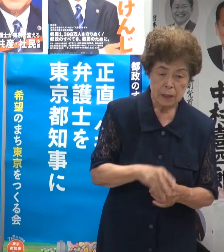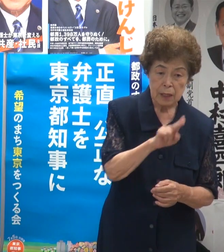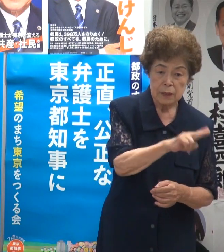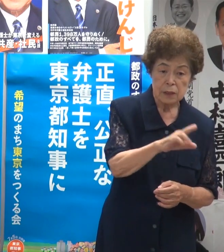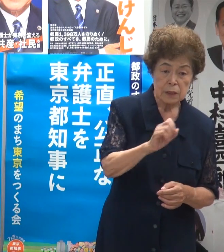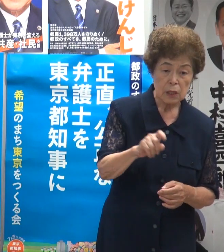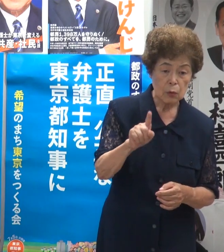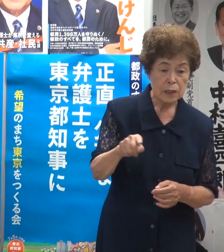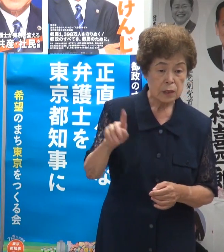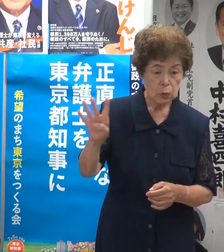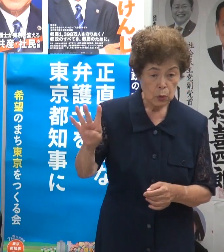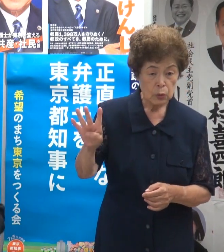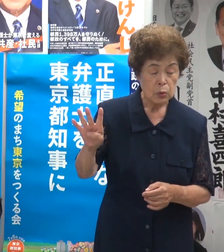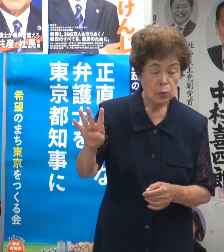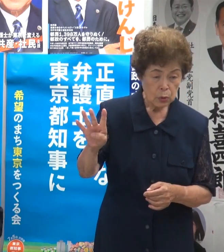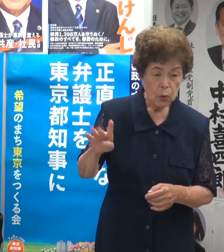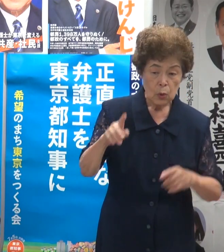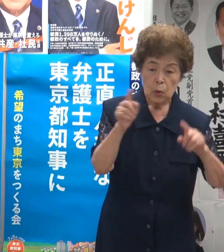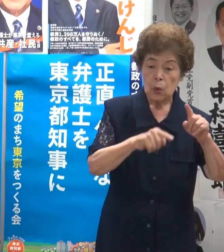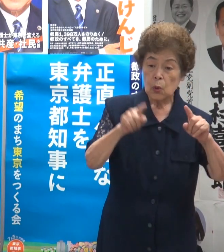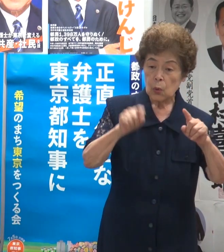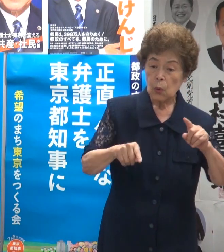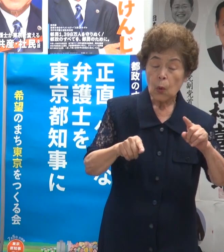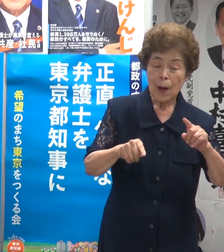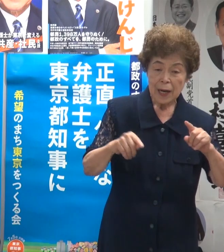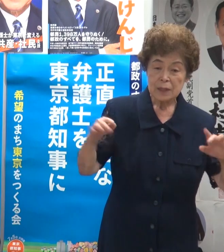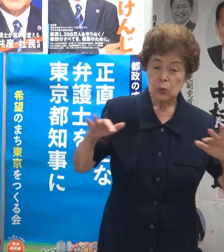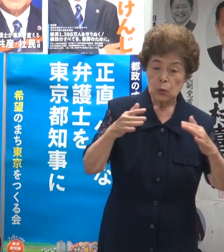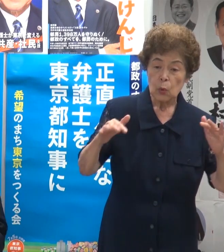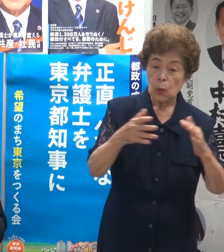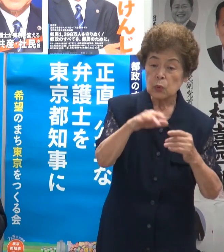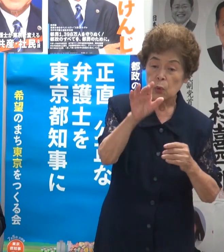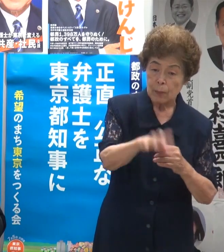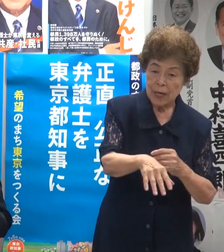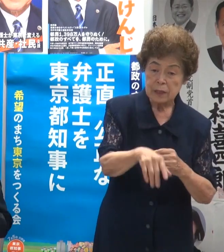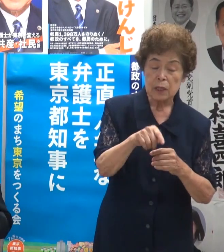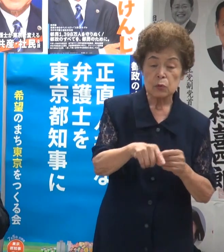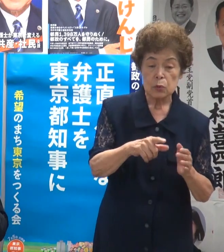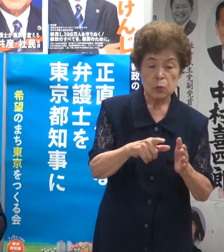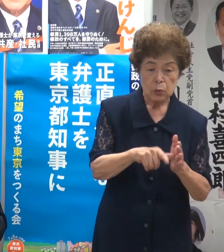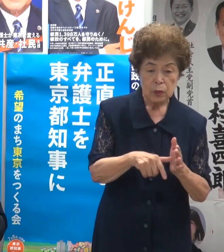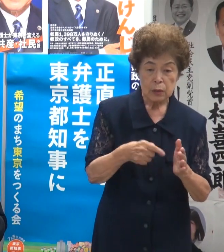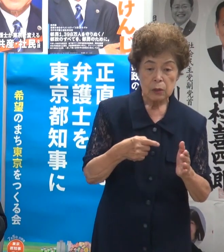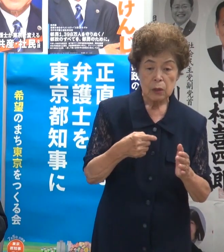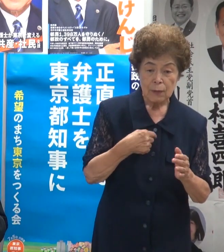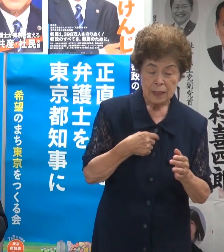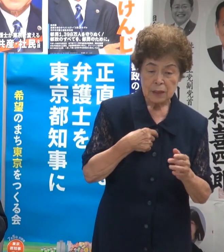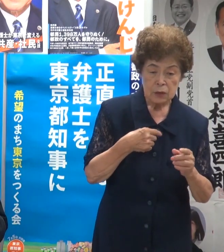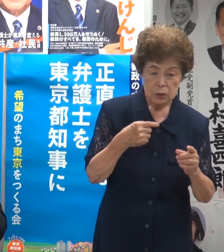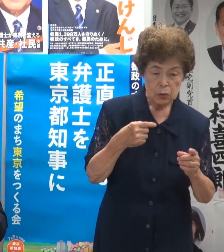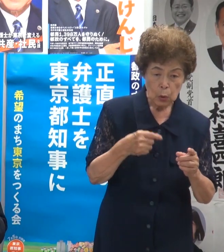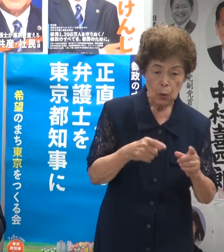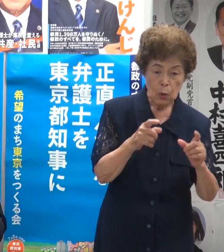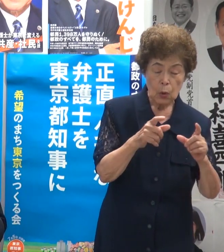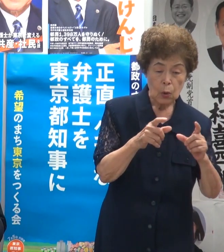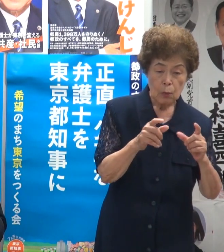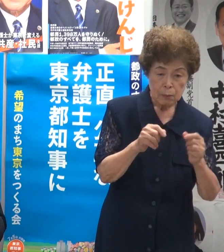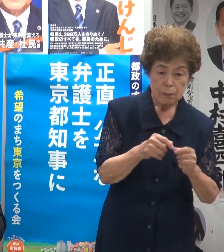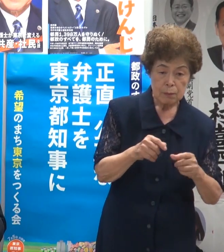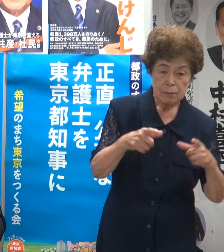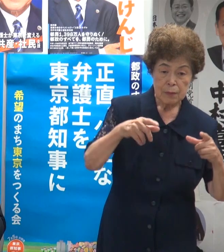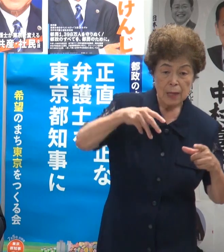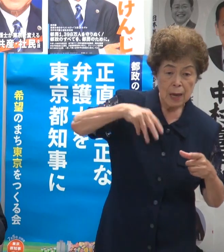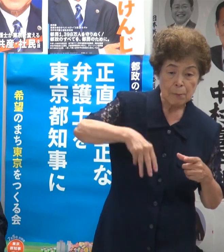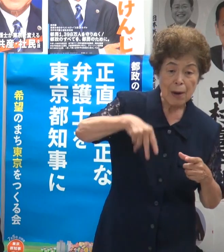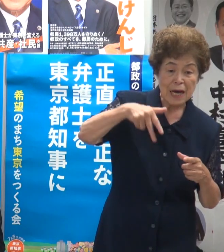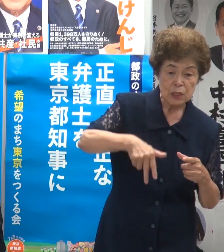の, 公開討論の場でその時は私と松添さんと玉上さんと細